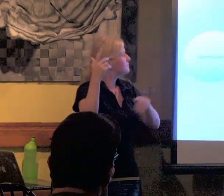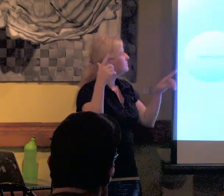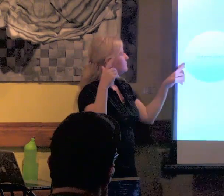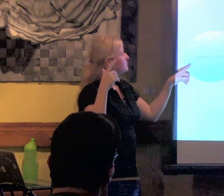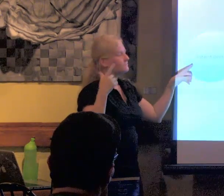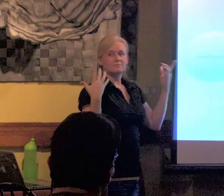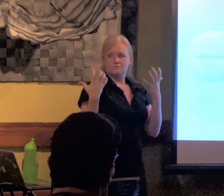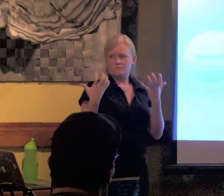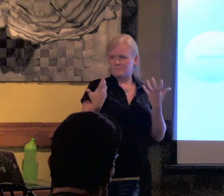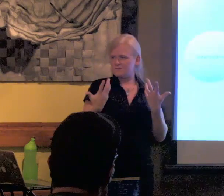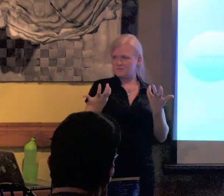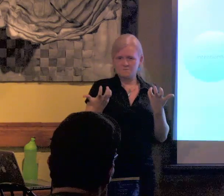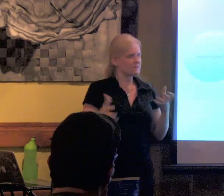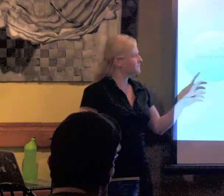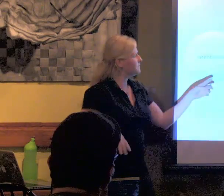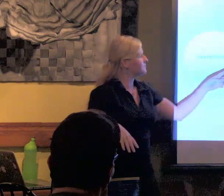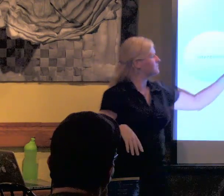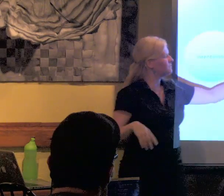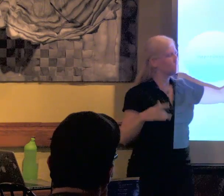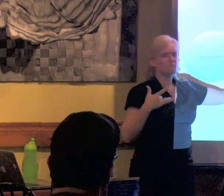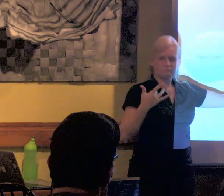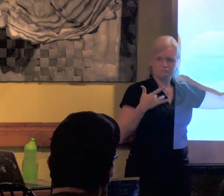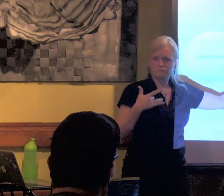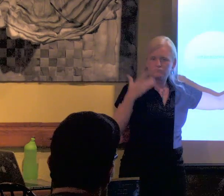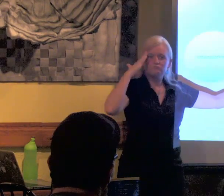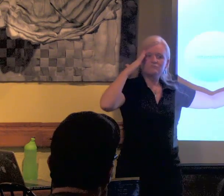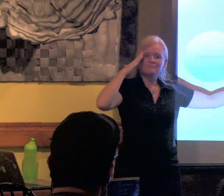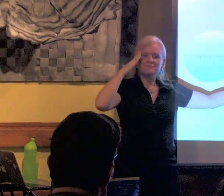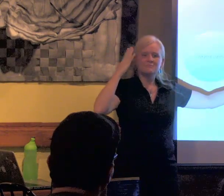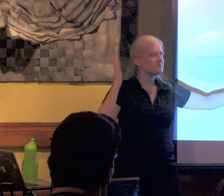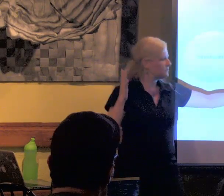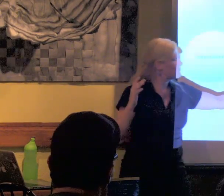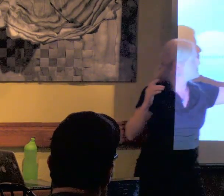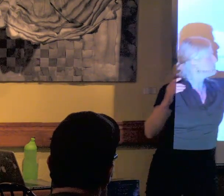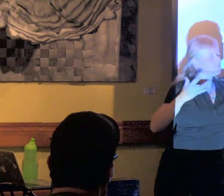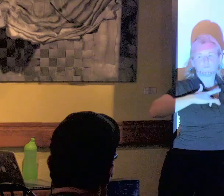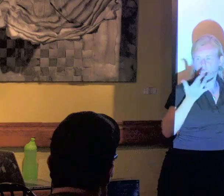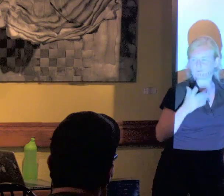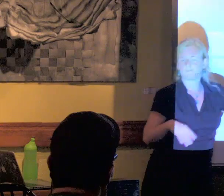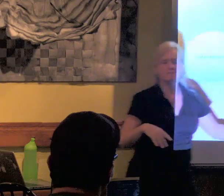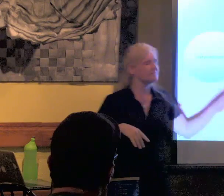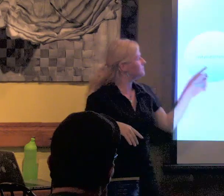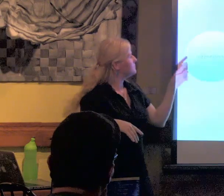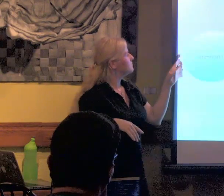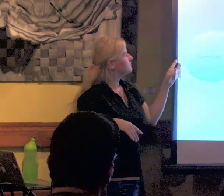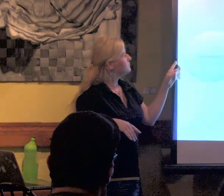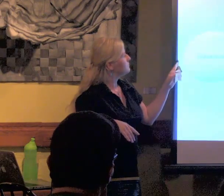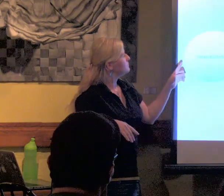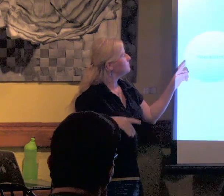minutes. Donc, l'audisme est divisé en trois catégories. Il y a l'intentionnel, le conscient et